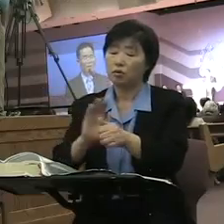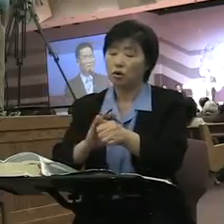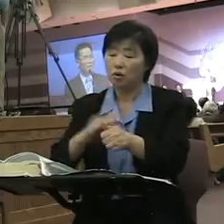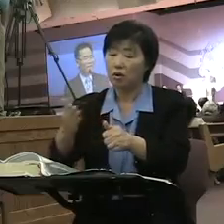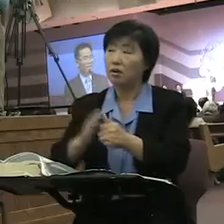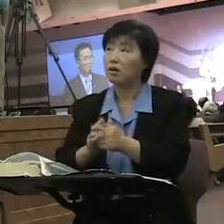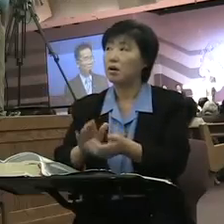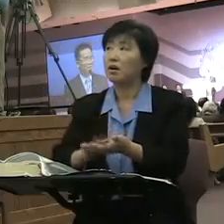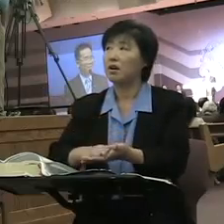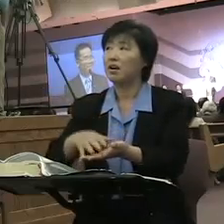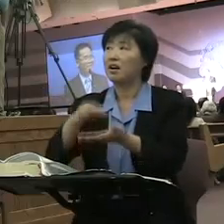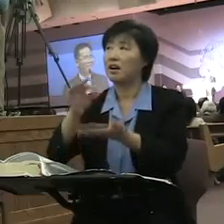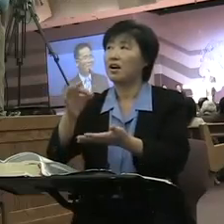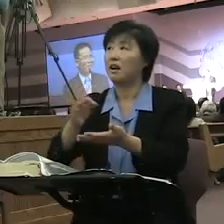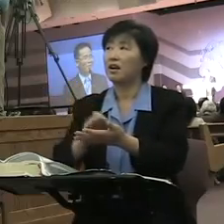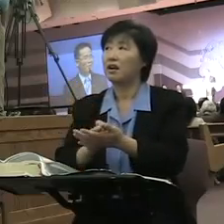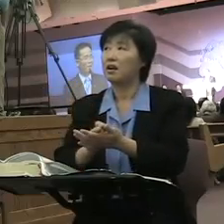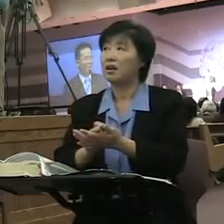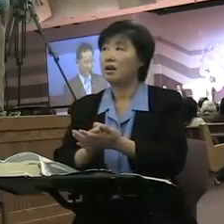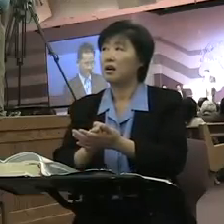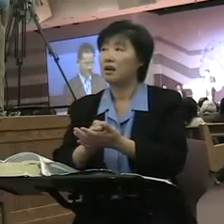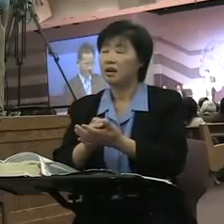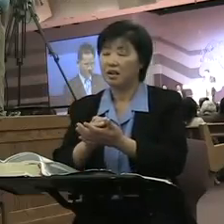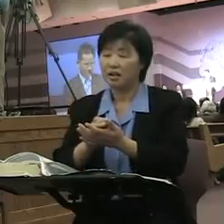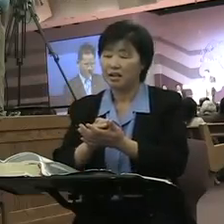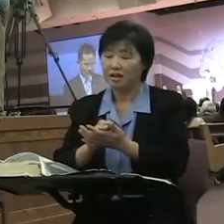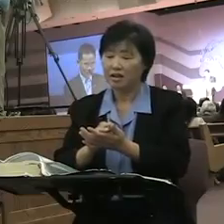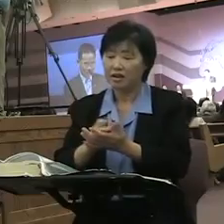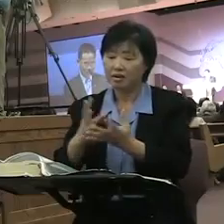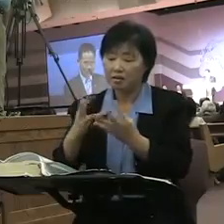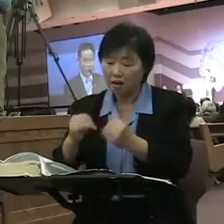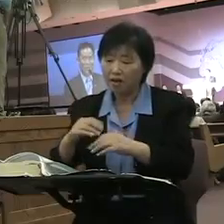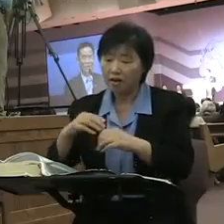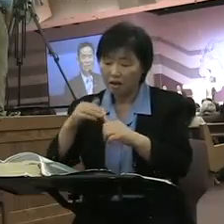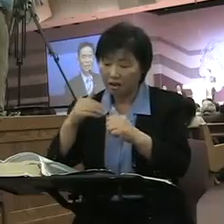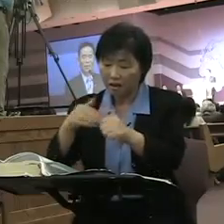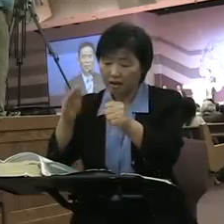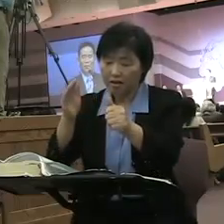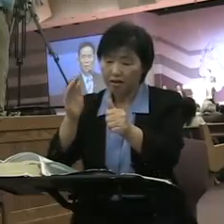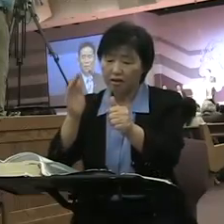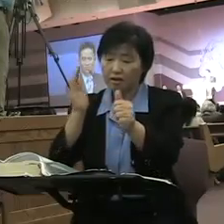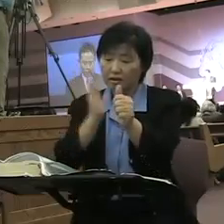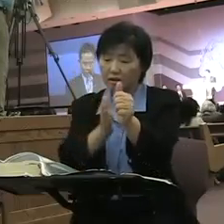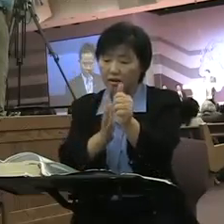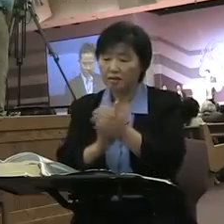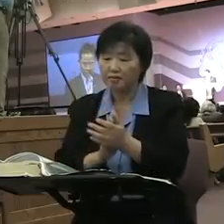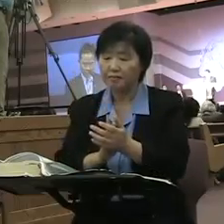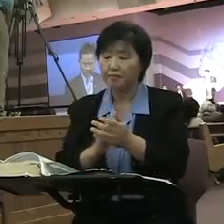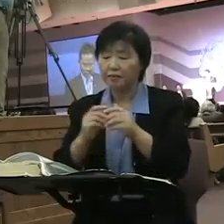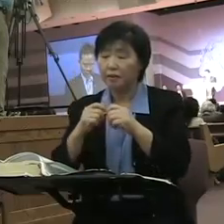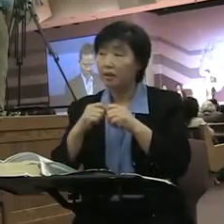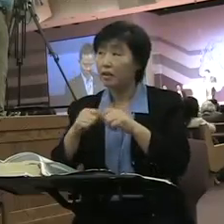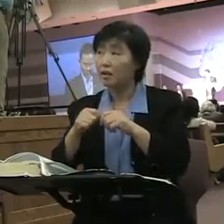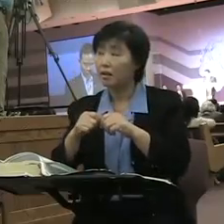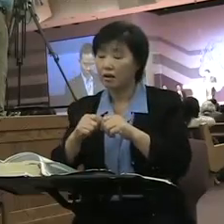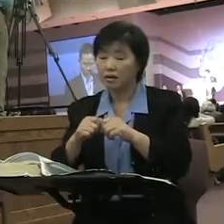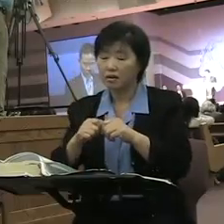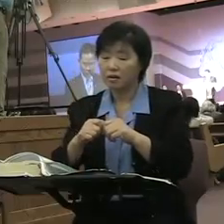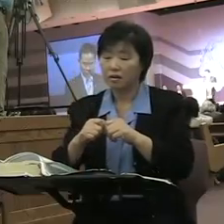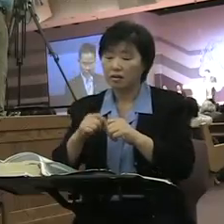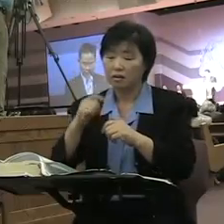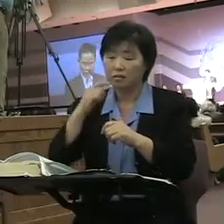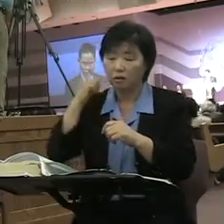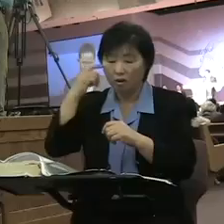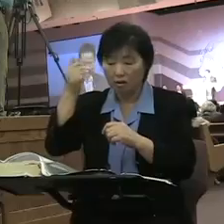가격은 만만치가 않습니다. 그래도 여러분 많이 가셔서 보시기를 바라고요. 자세한 문의는 저한테